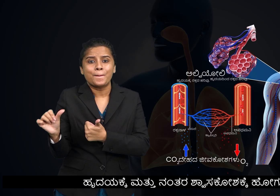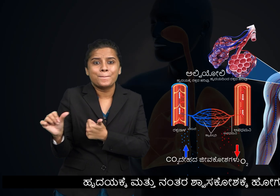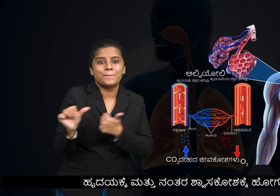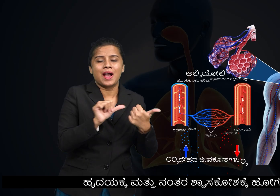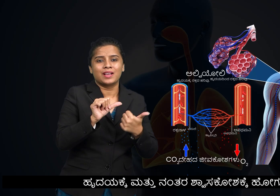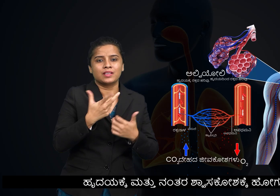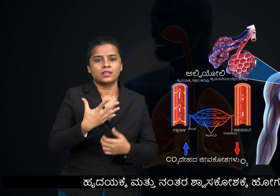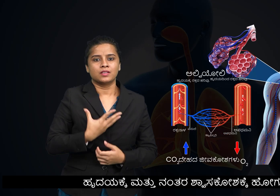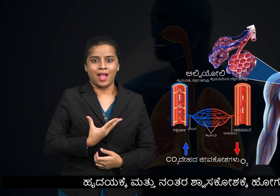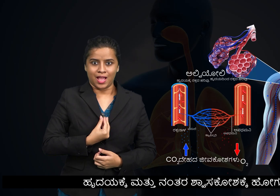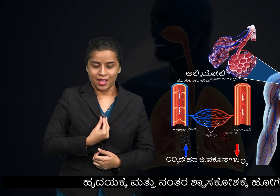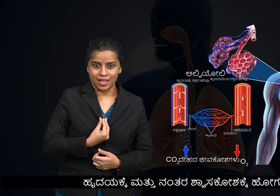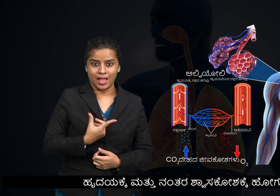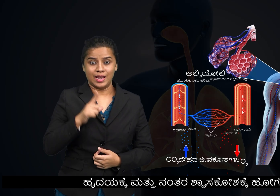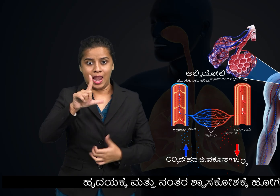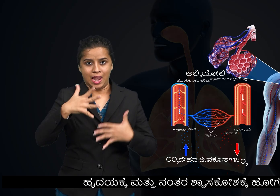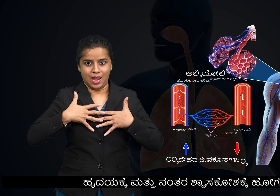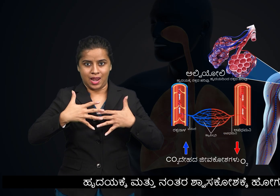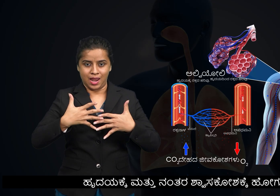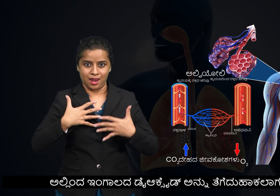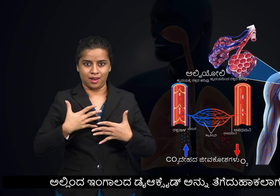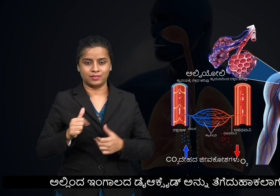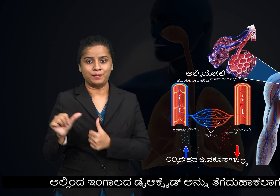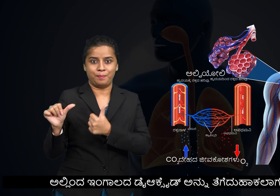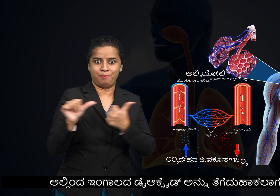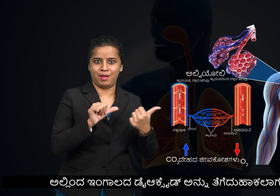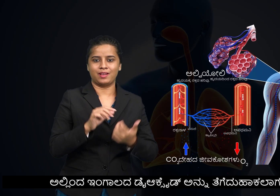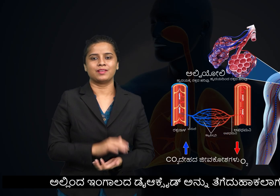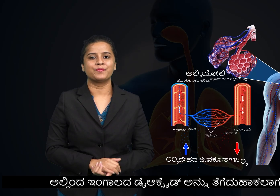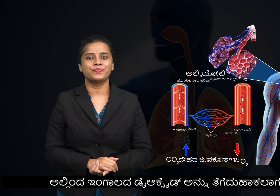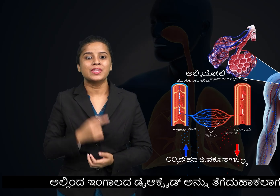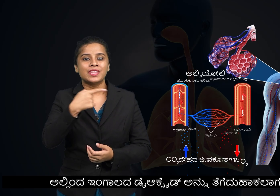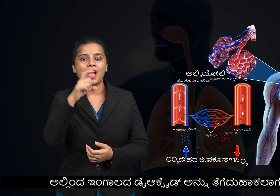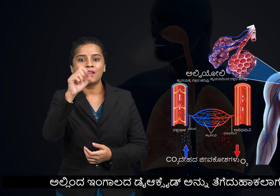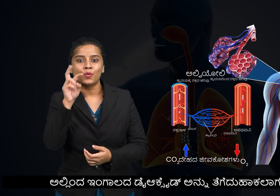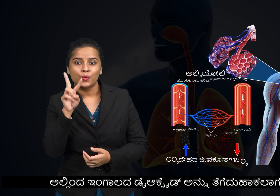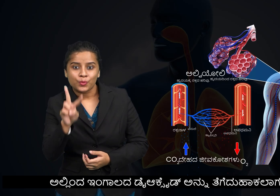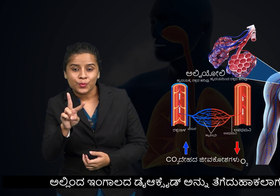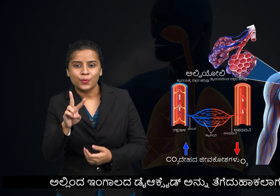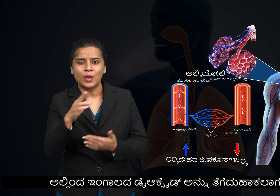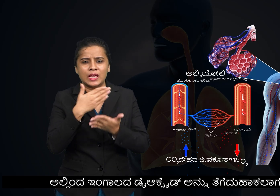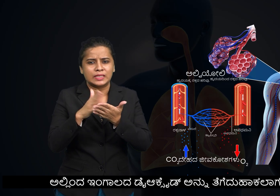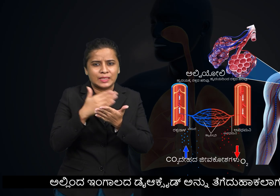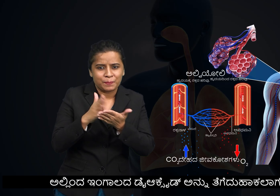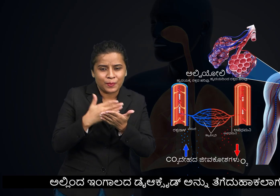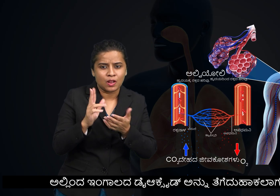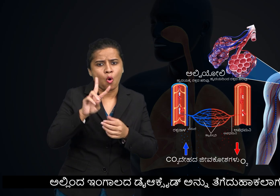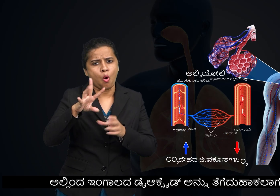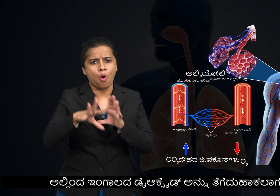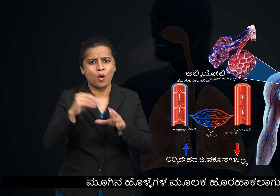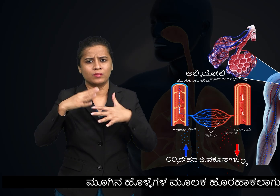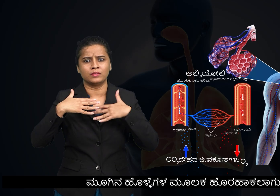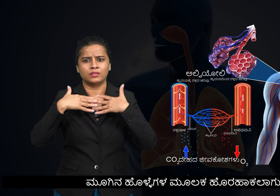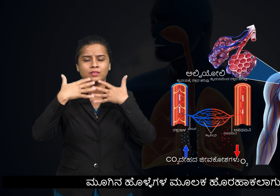ಮತ್ತು ನಂತರ ಶ್ವಾಸಕೋಶಕ್ಕೆ ಹೋಗುತ್ತದೆ. ಅಲ್ಲಿಂದ ಇಂಗಾಲದ ಡೈಆಕ್ಸೈಡ್ ಅನ್ನು ತೆಗೆದುಹಾಕಲಾಗುತ್ತದೆ